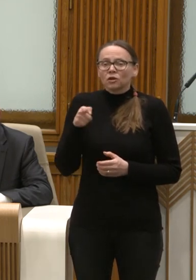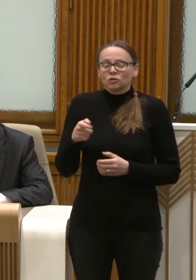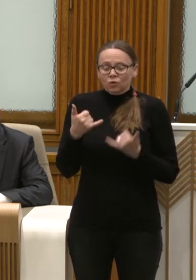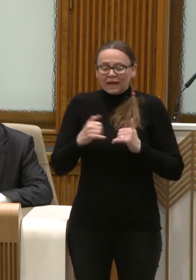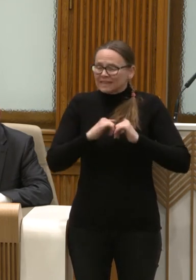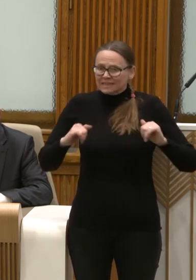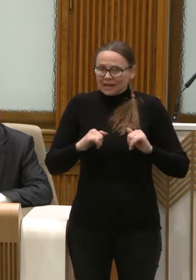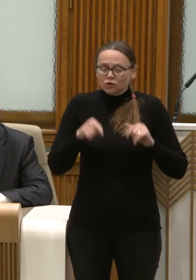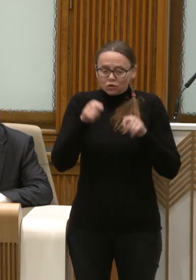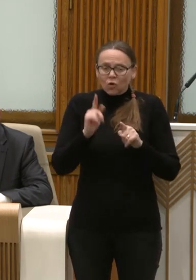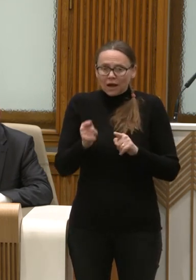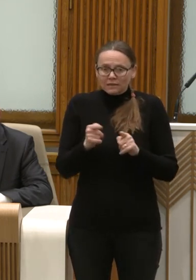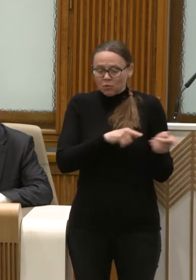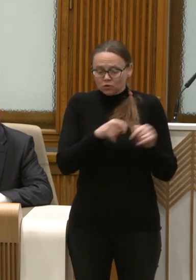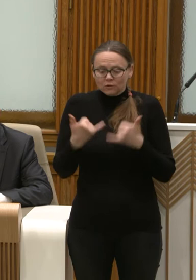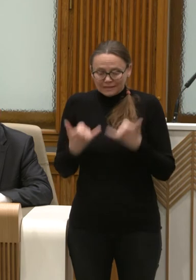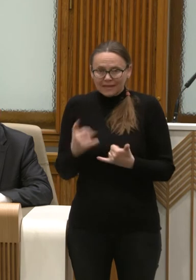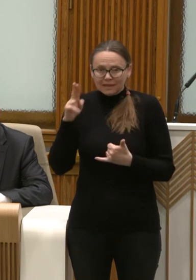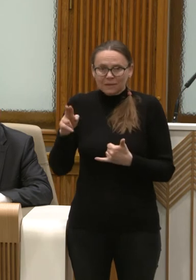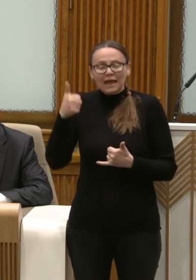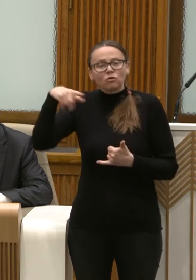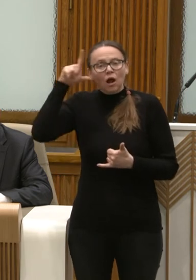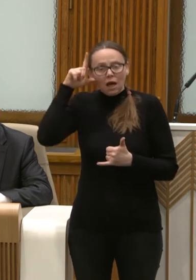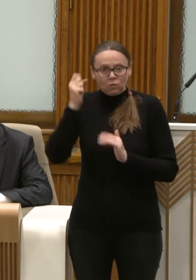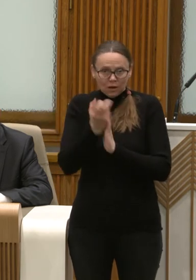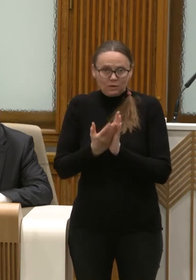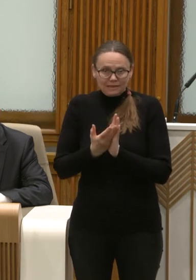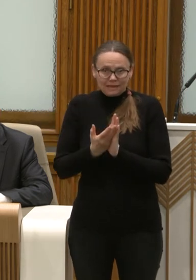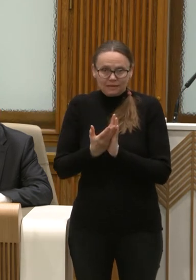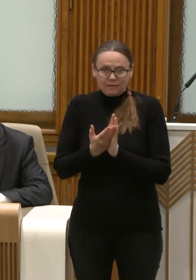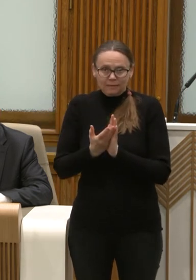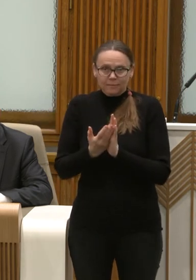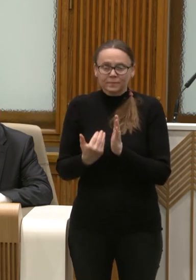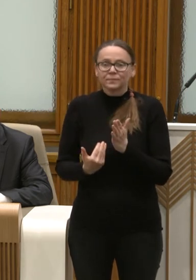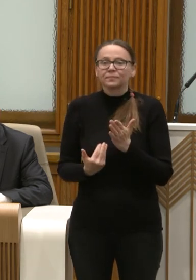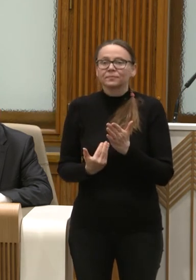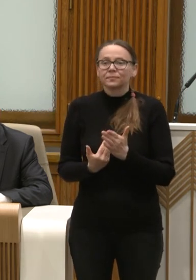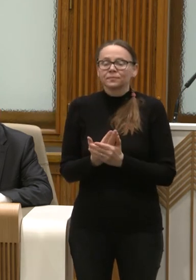smo doslej imeli kot eno od glavnih ocen za